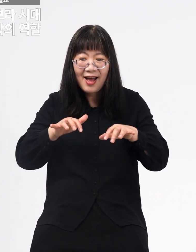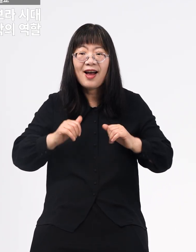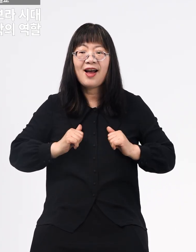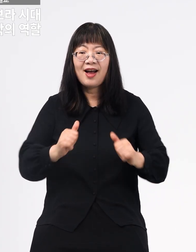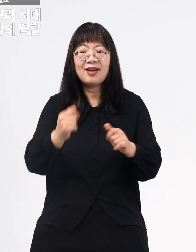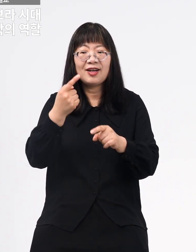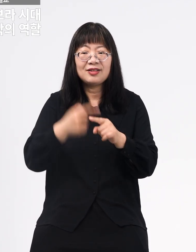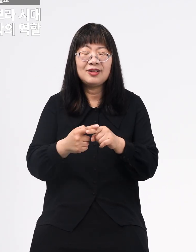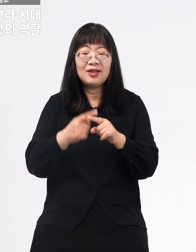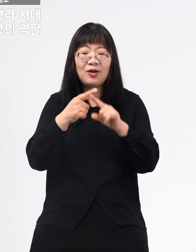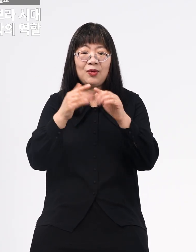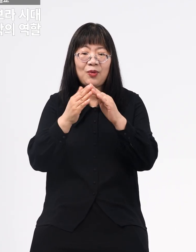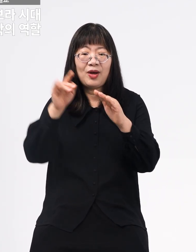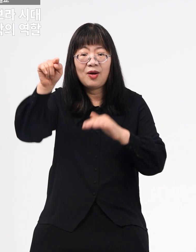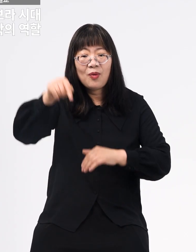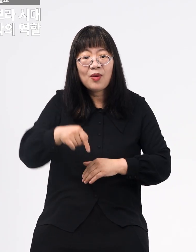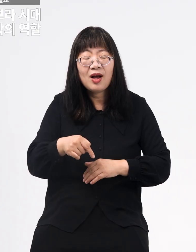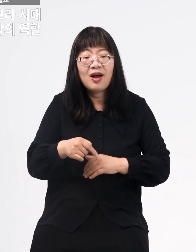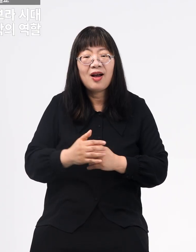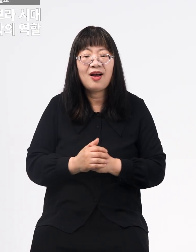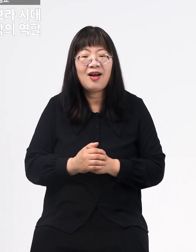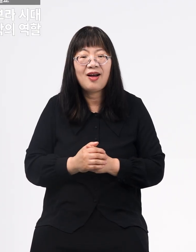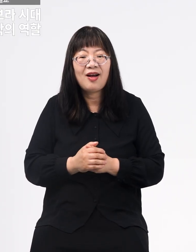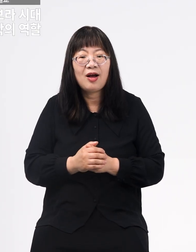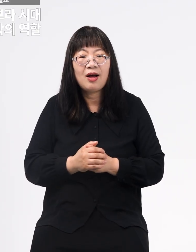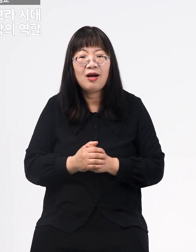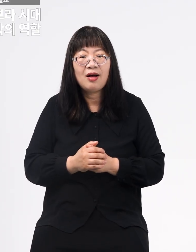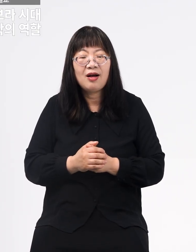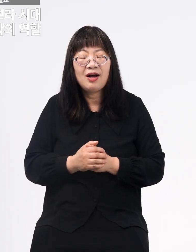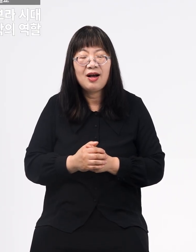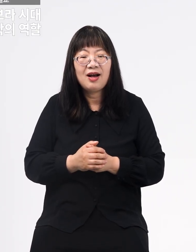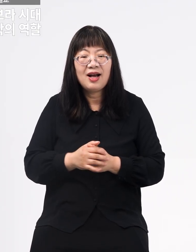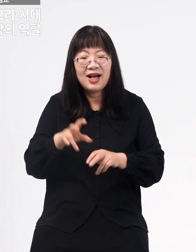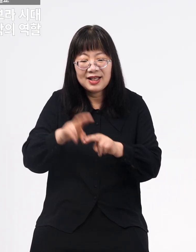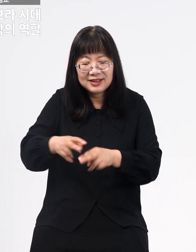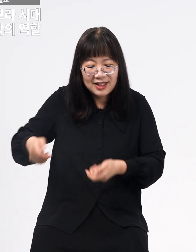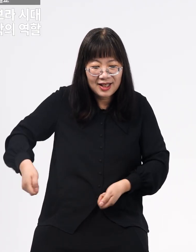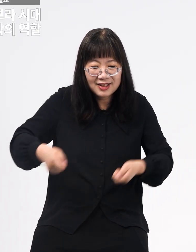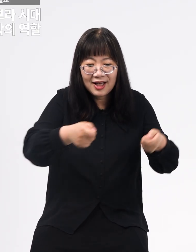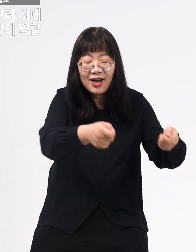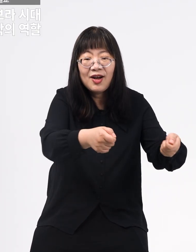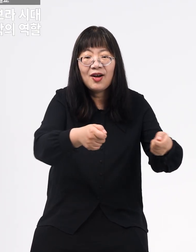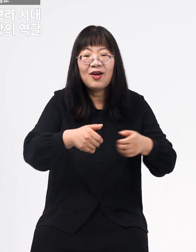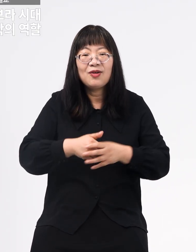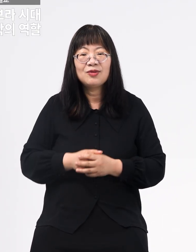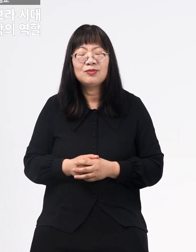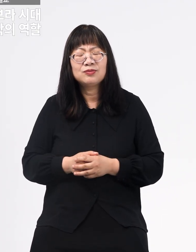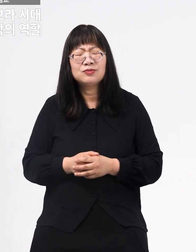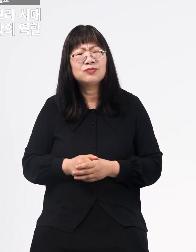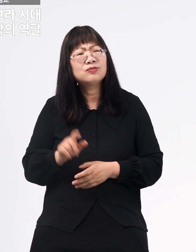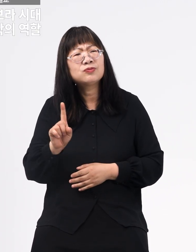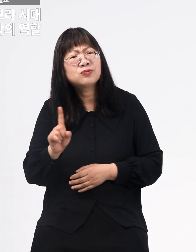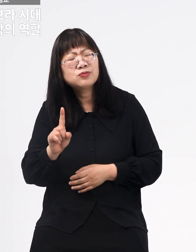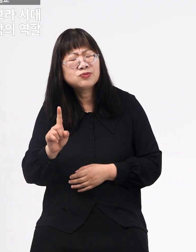교회 오면 말씀에 의지하라 그러고 보이지 않는 하나님을 믿으라 그러고